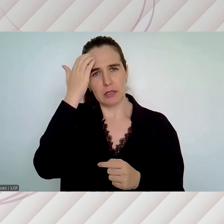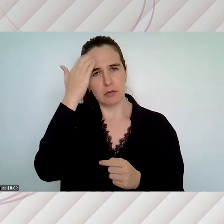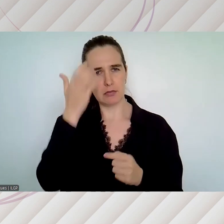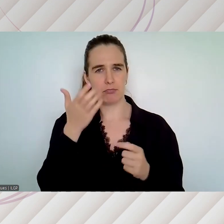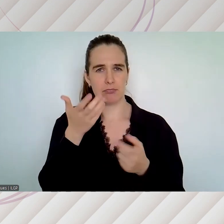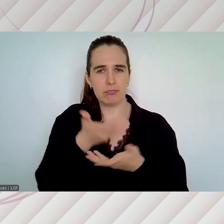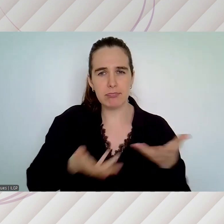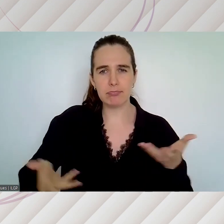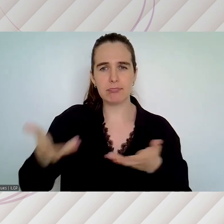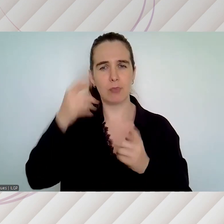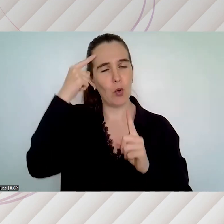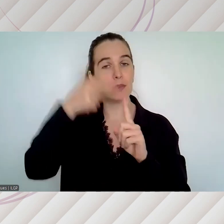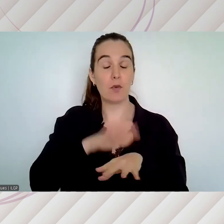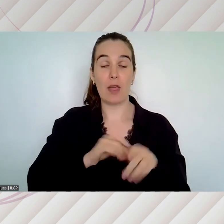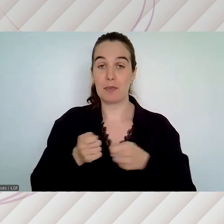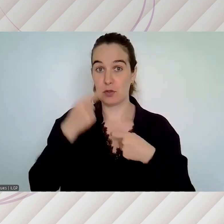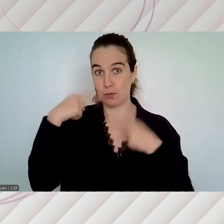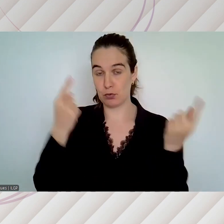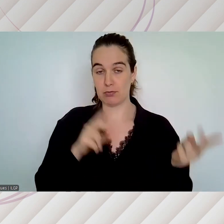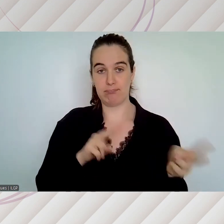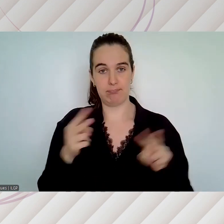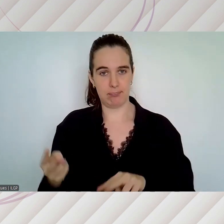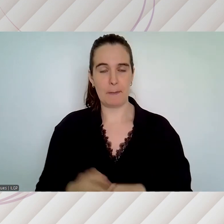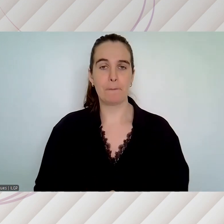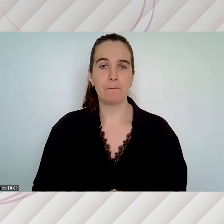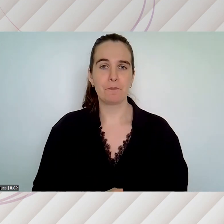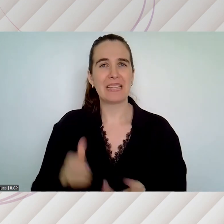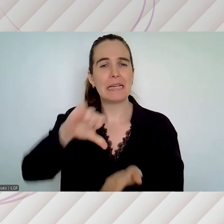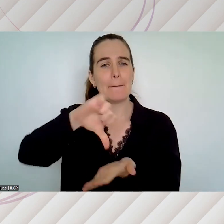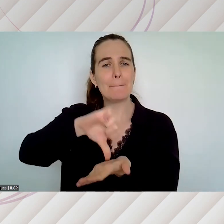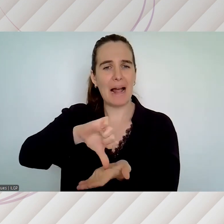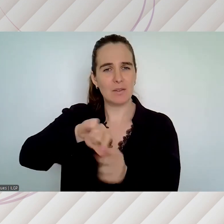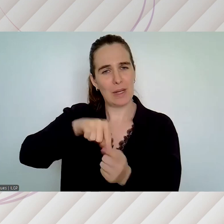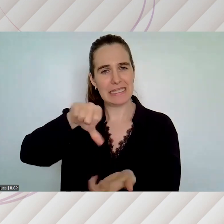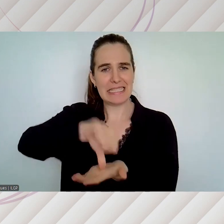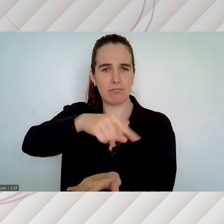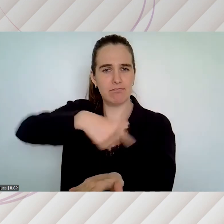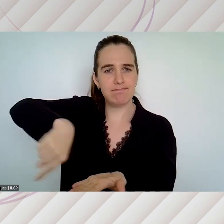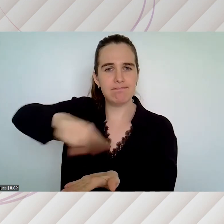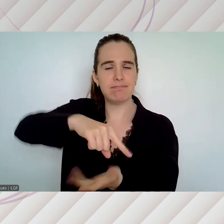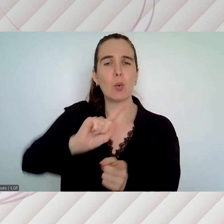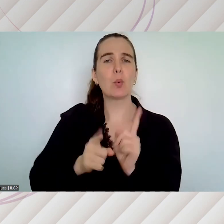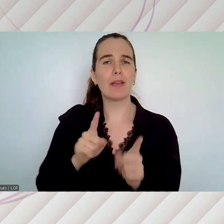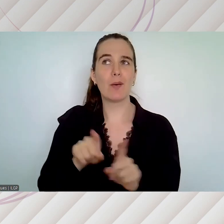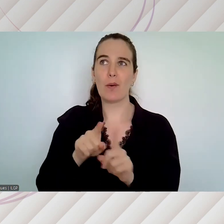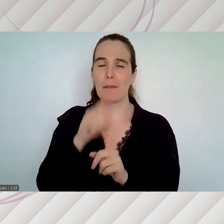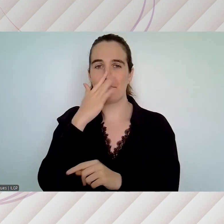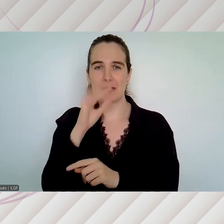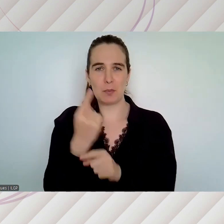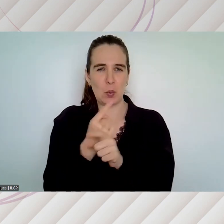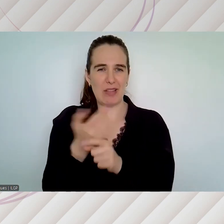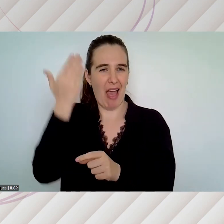pública. Uma metáfora de uma praça que traduz uma adaptação de paradigma de um palácio mais